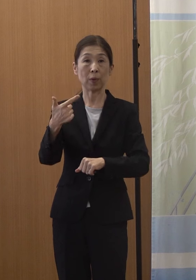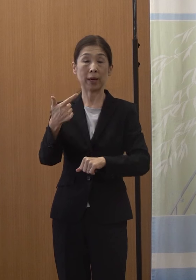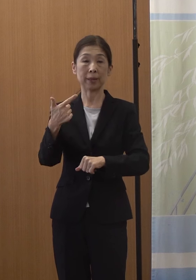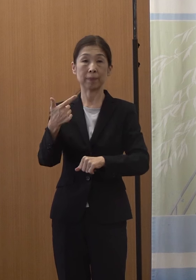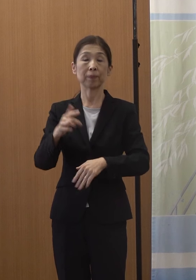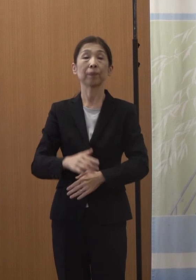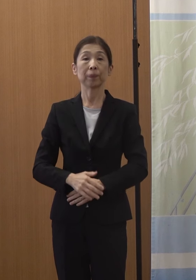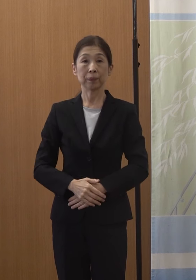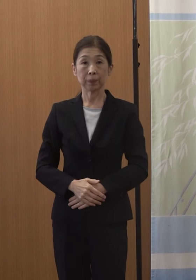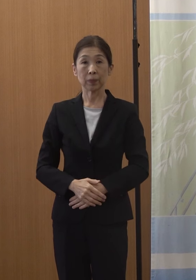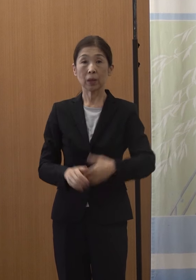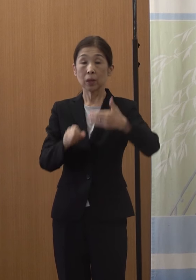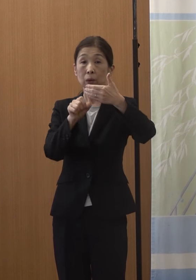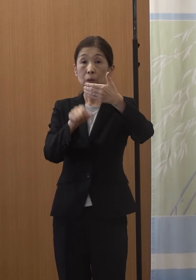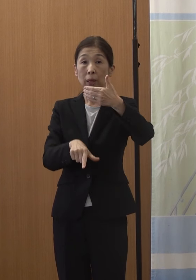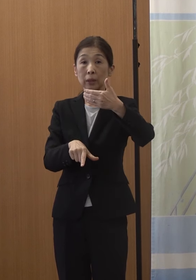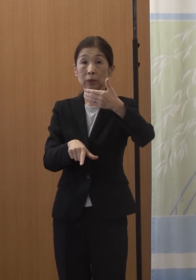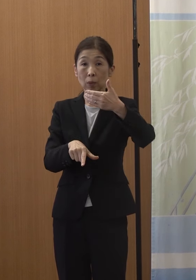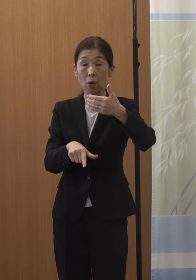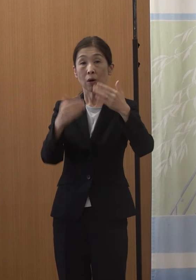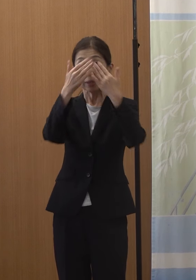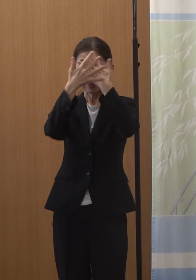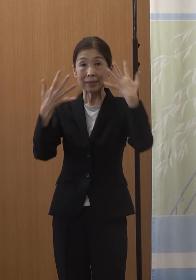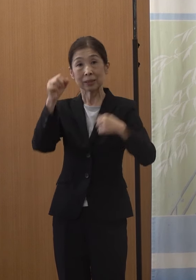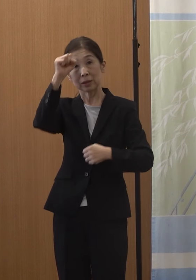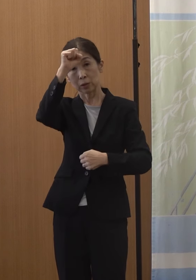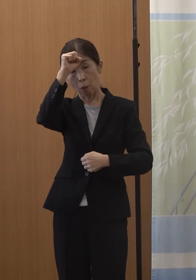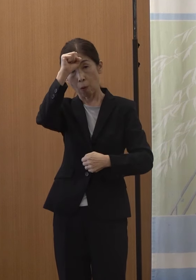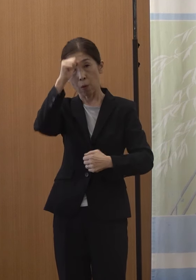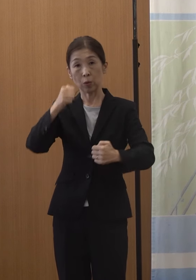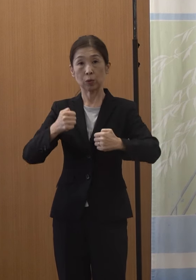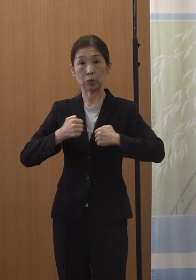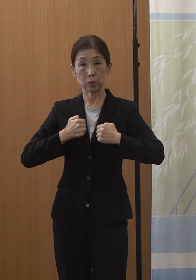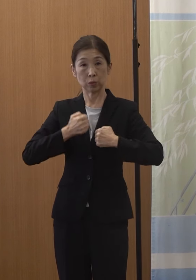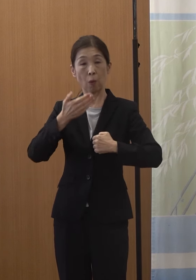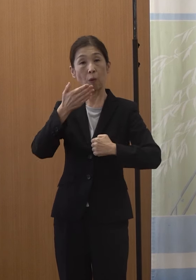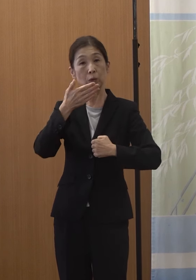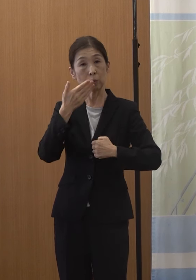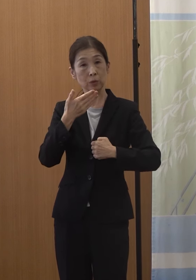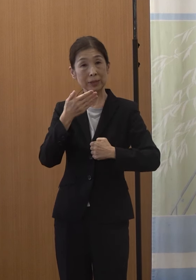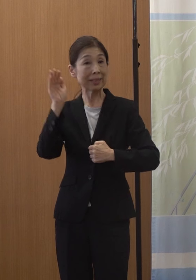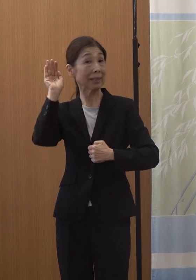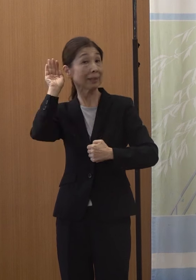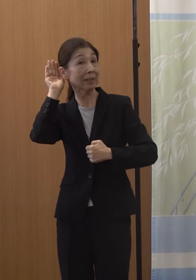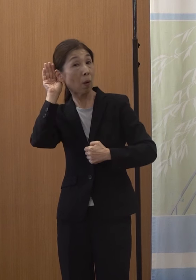ました。9月も、認知症や運動、食事、聞こえ